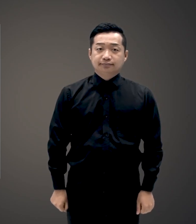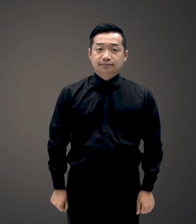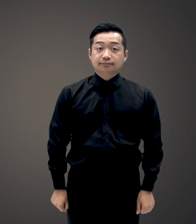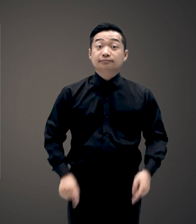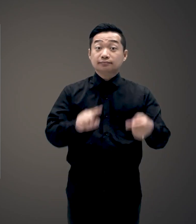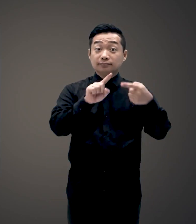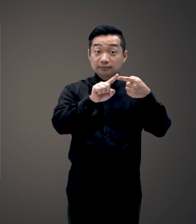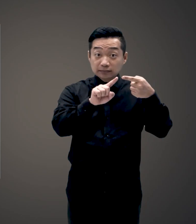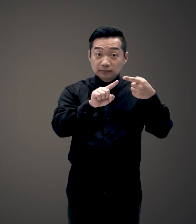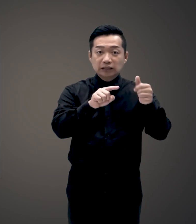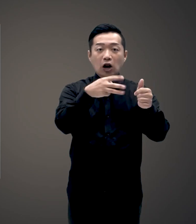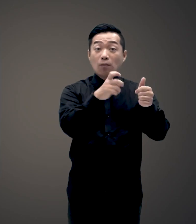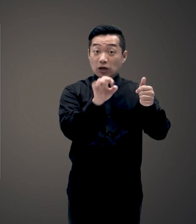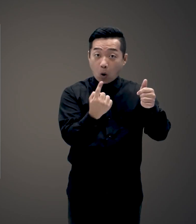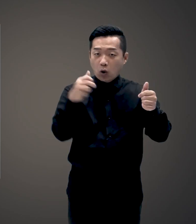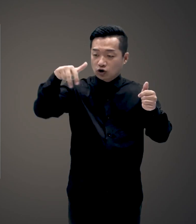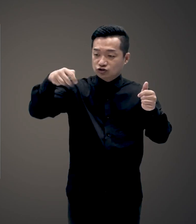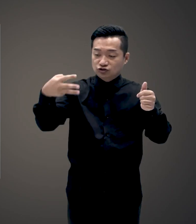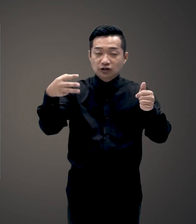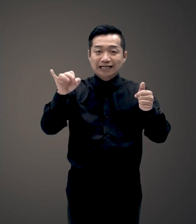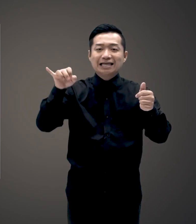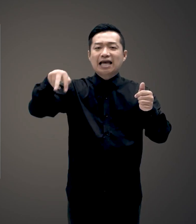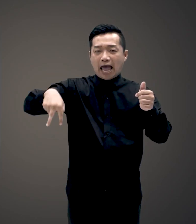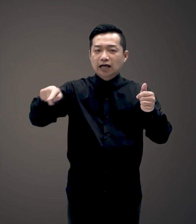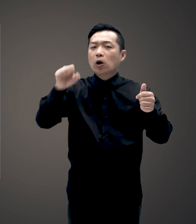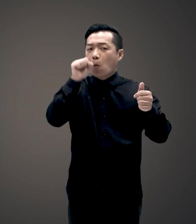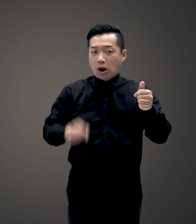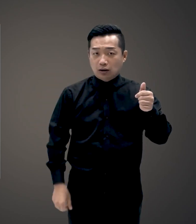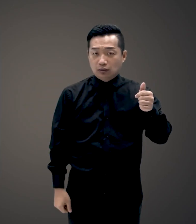첫 번째, 로미오는 줄리엣을 좋아한다.